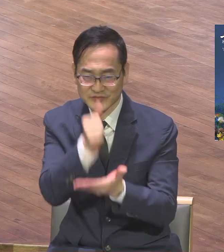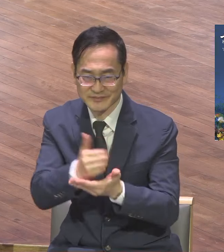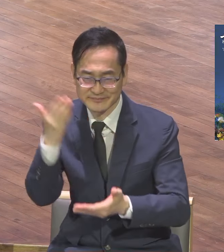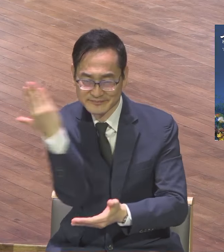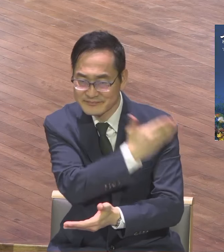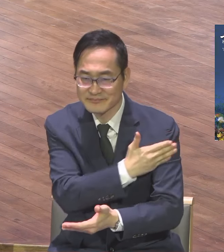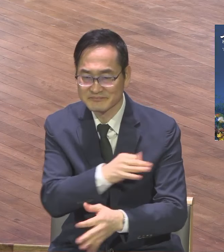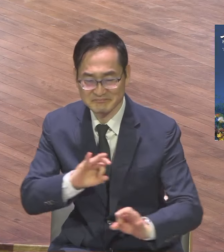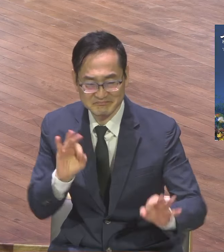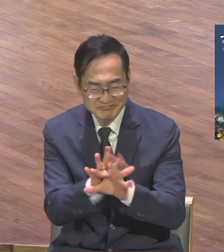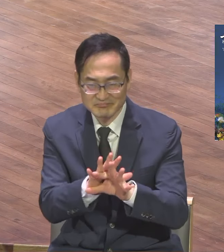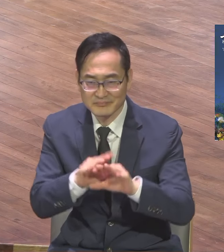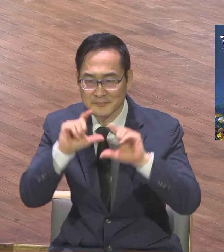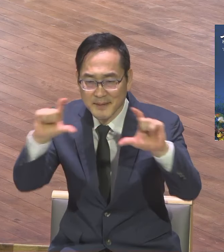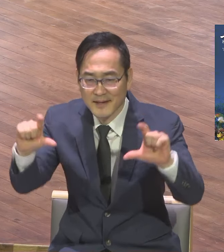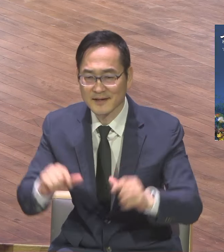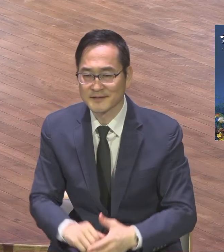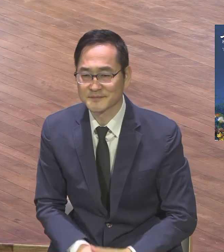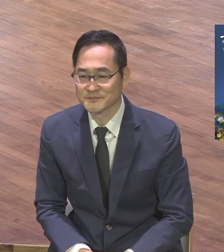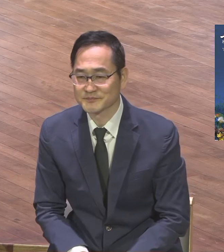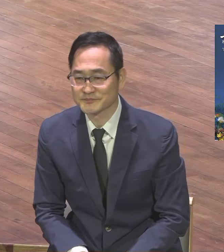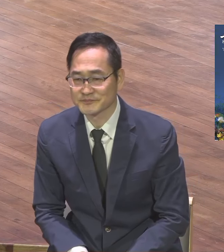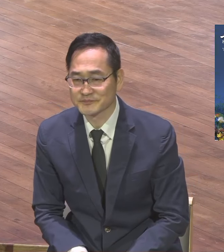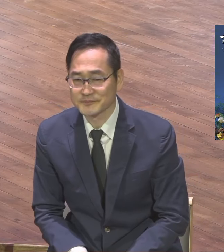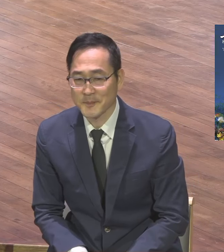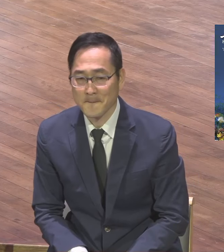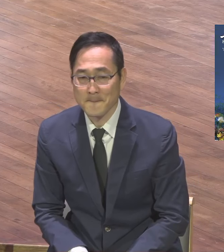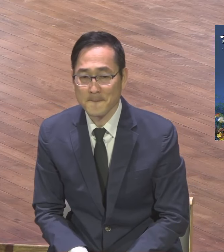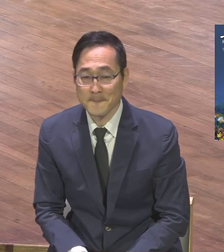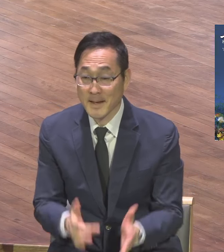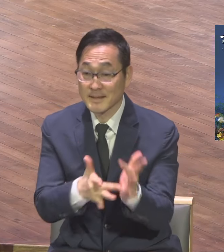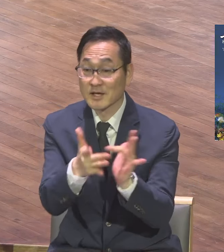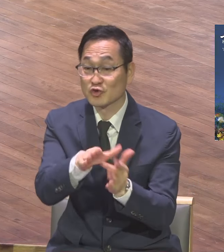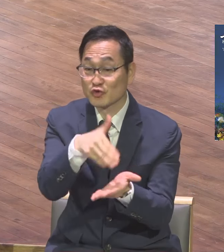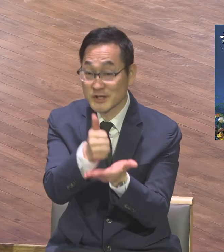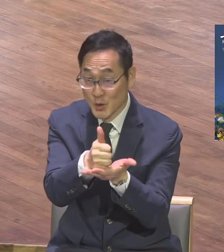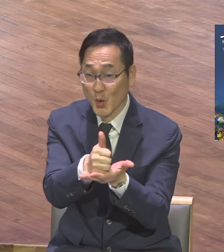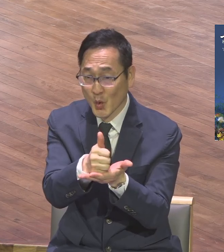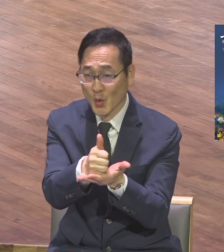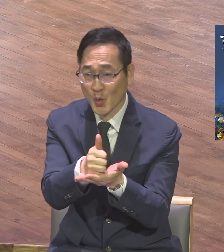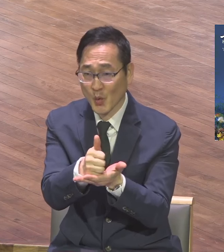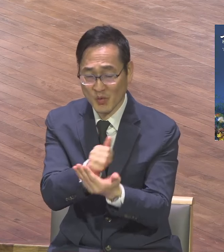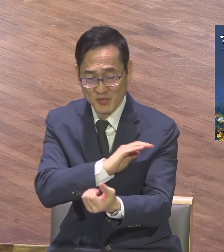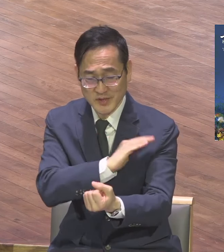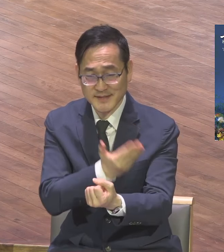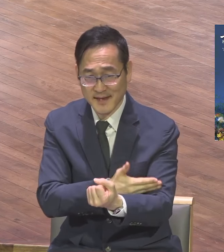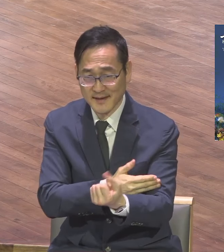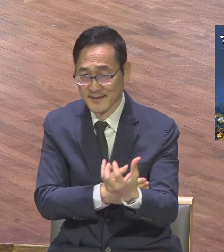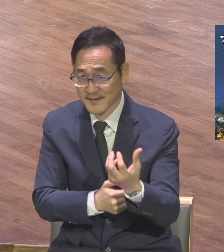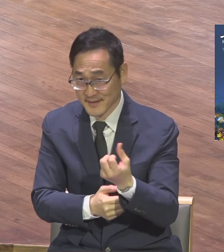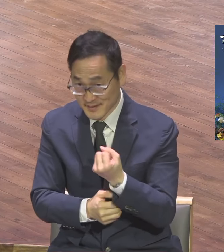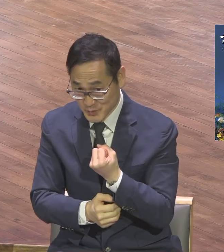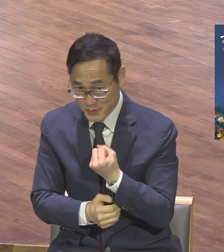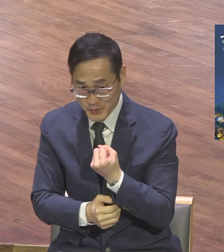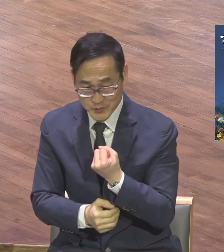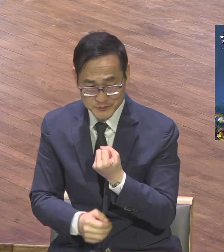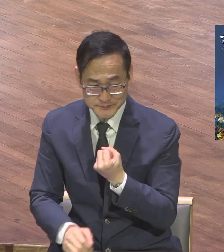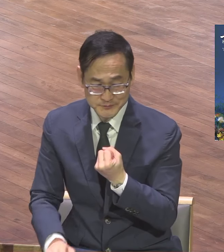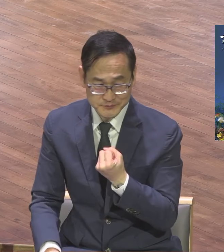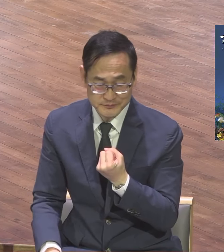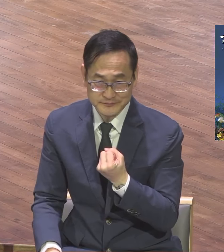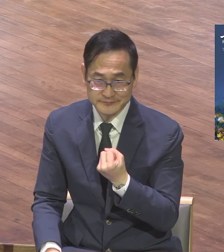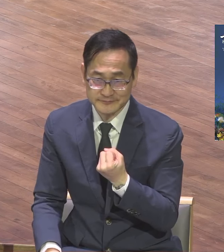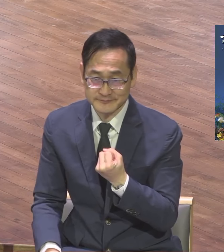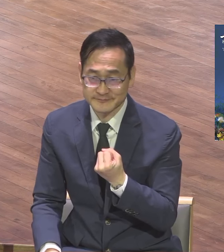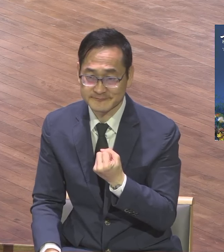계시록 12장 10절에 보면 그리스도의 권세가 나타나서 하나님 앞에서 밤낮